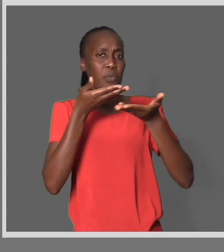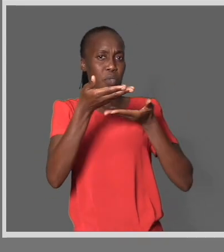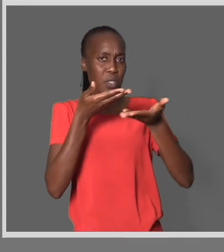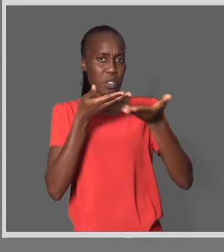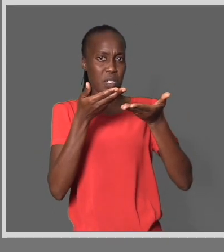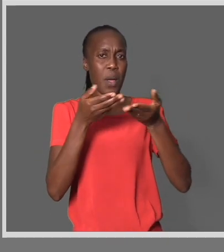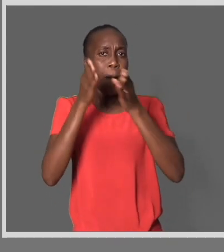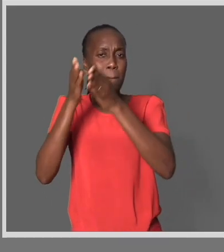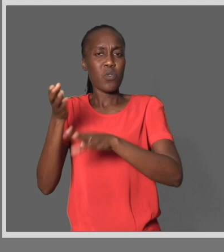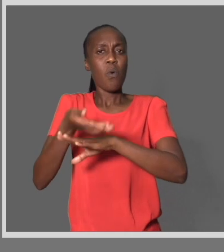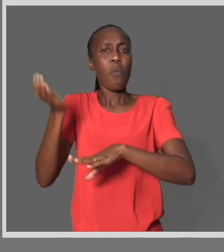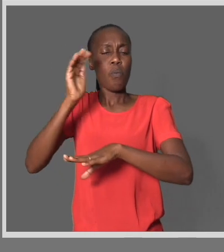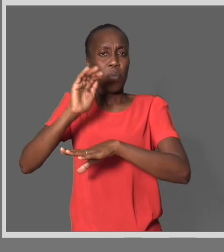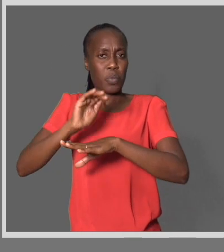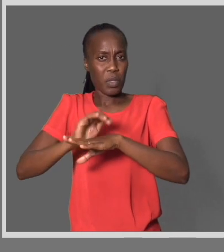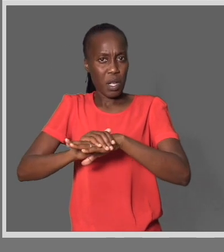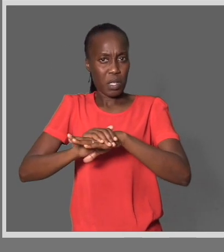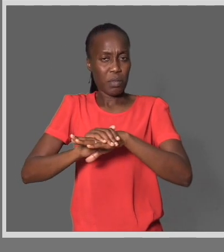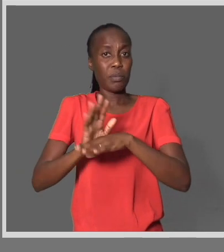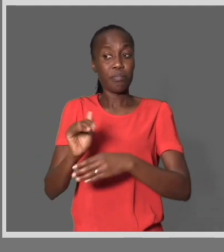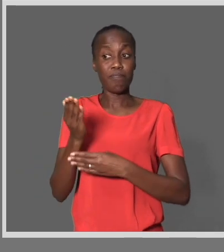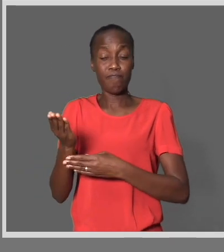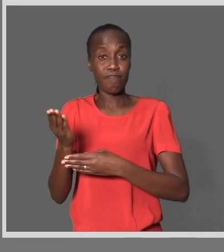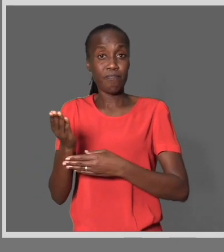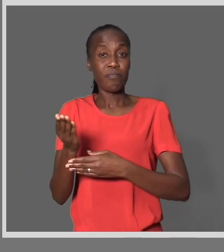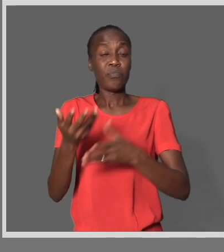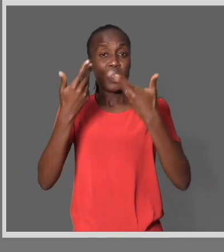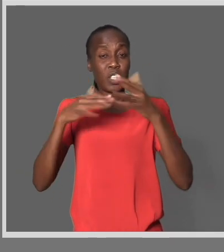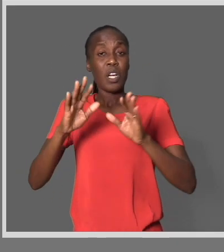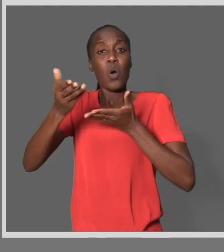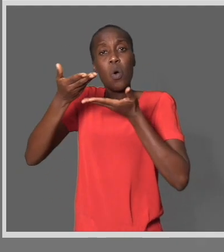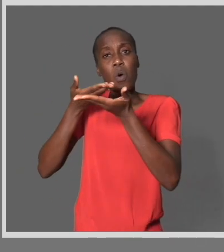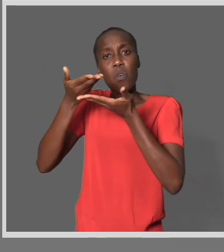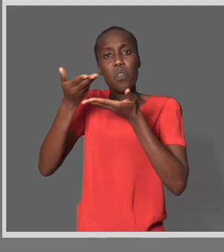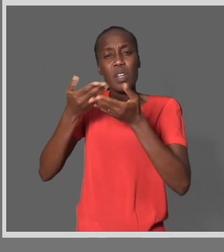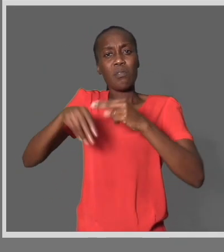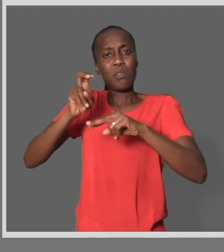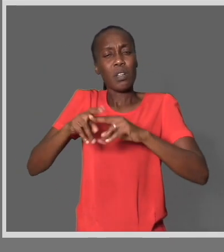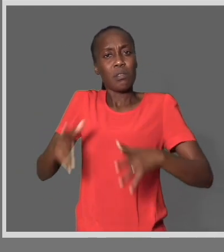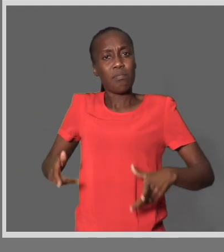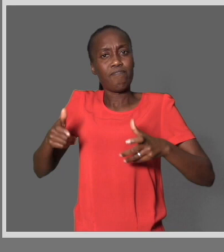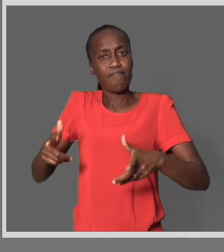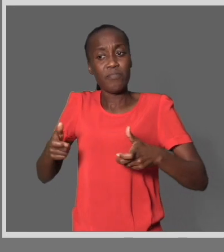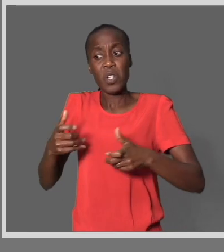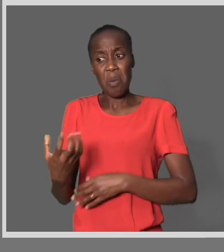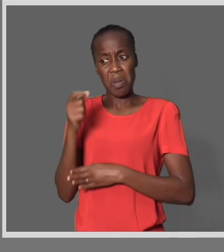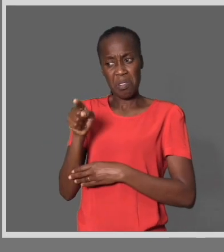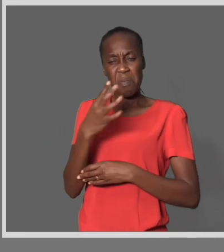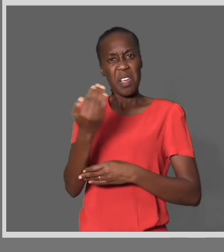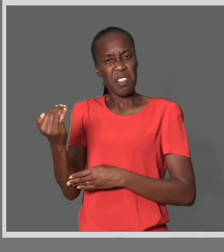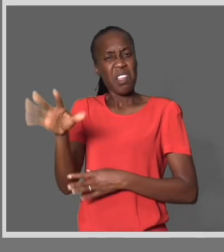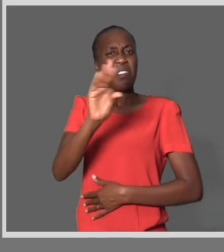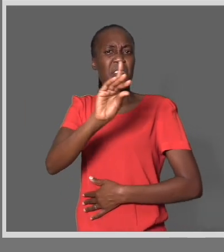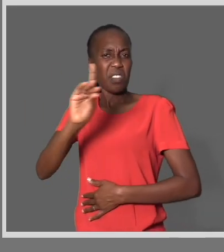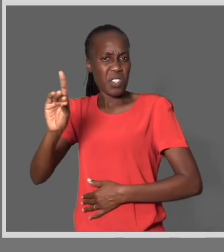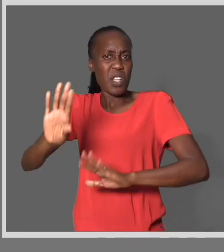Henrique Mazzini. Foi assim que nós hoje conversamos com um técnico, não é, do ortopodia, que nós conversamos, sobretudo, de